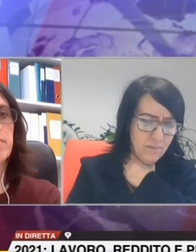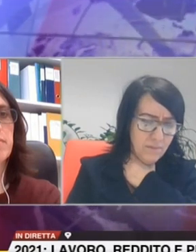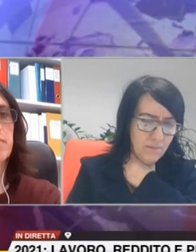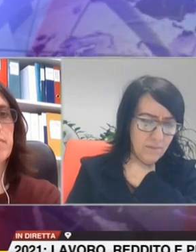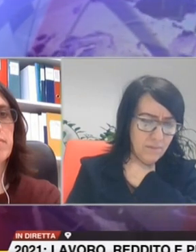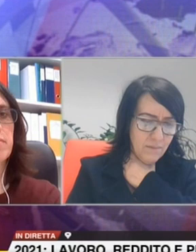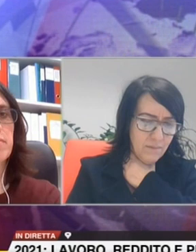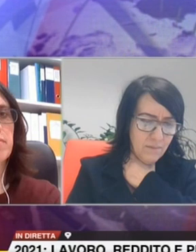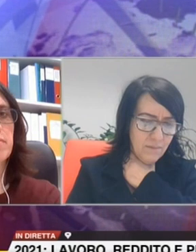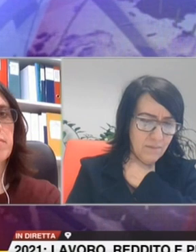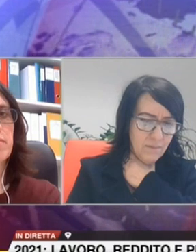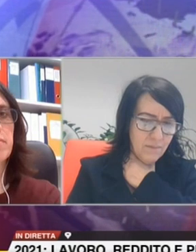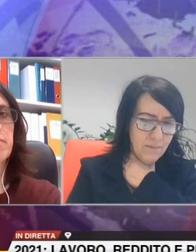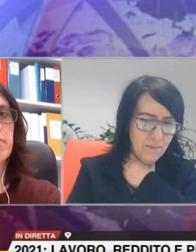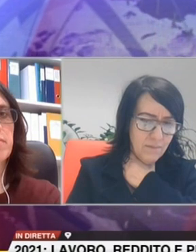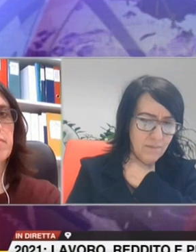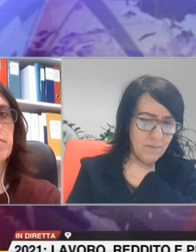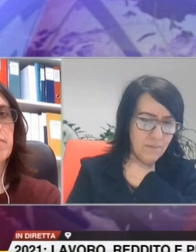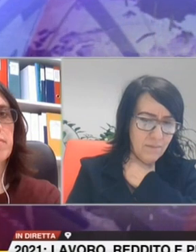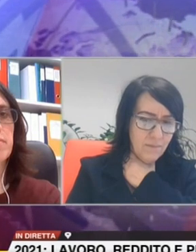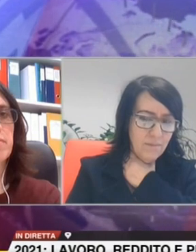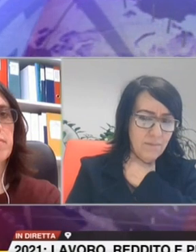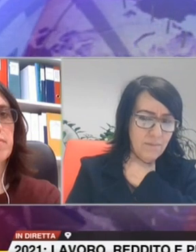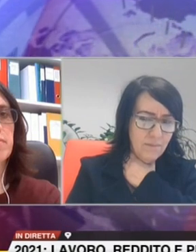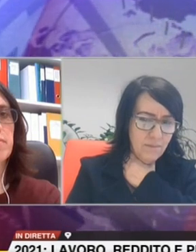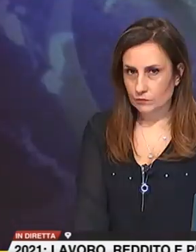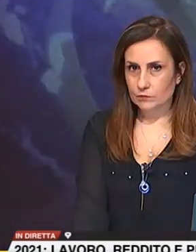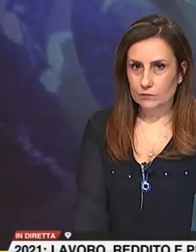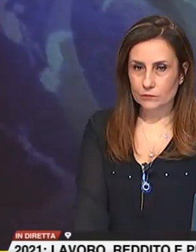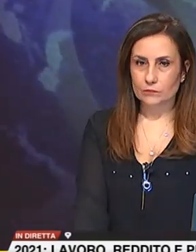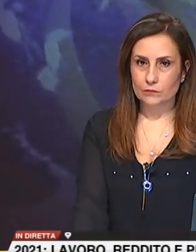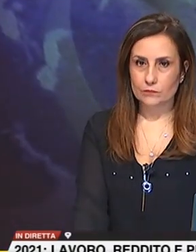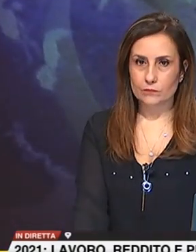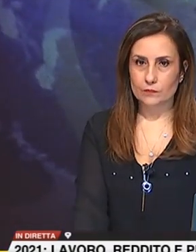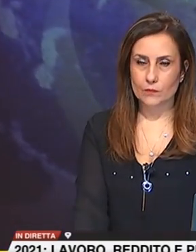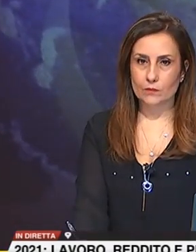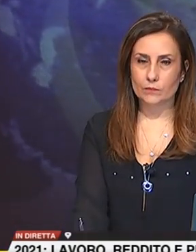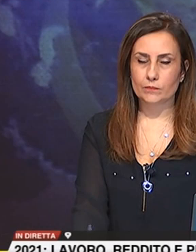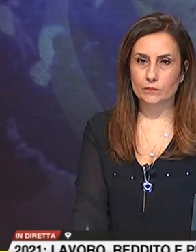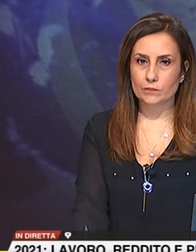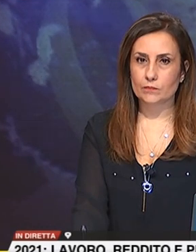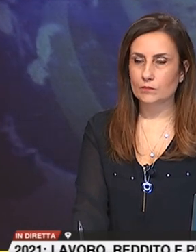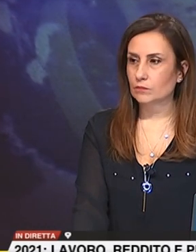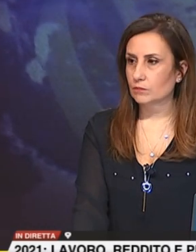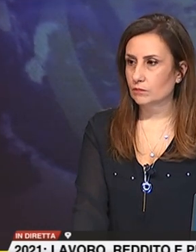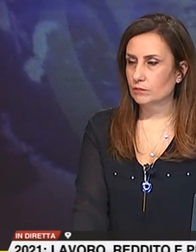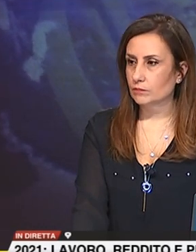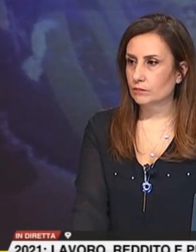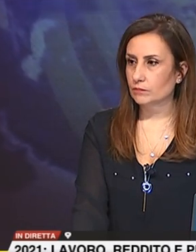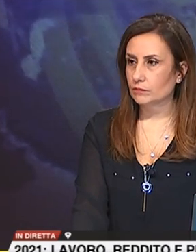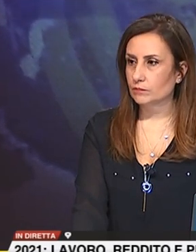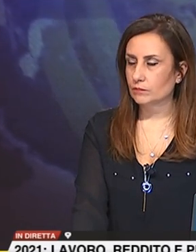contributi solo perché dopo ha dovuto guardare i bambini, i figli, così via. Lei ha diritto di